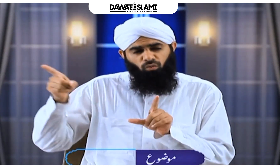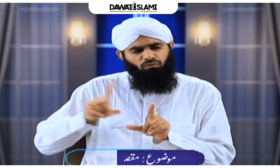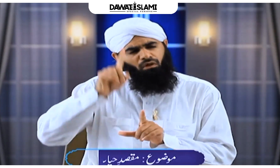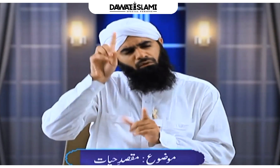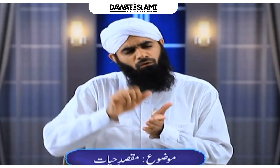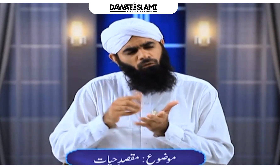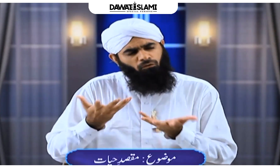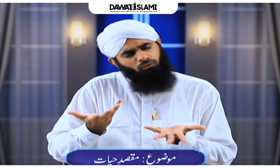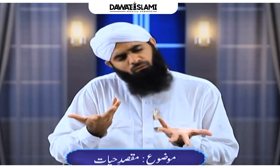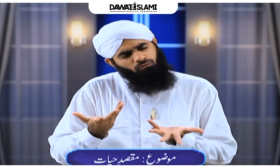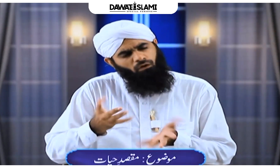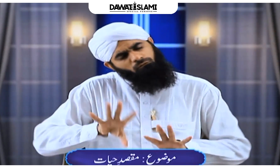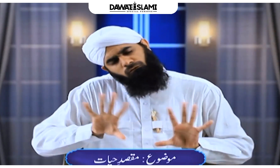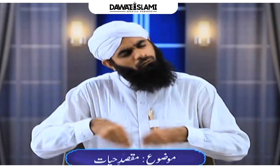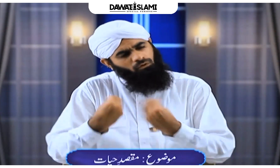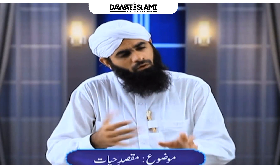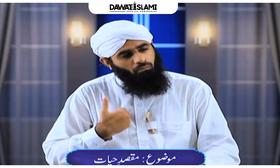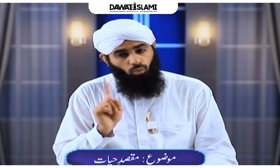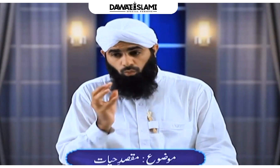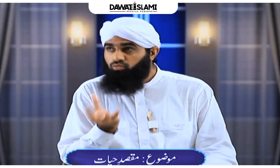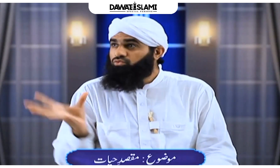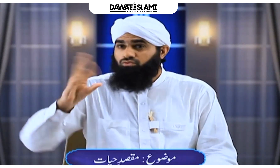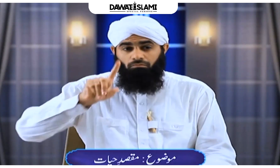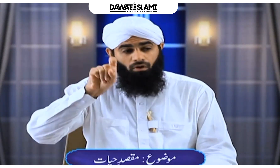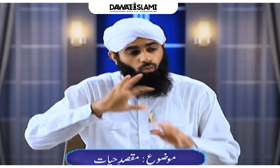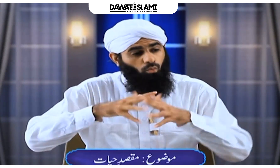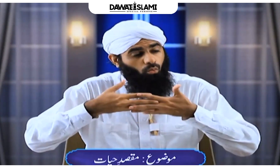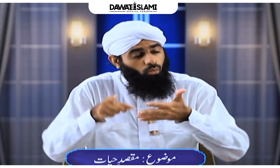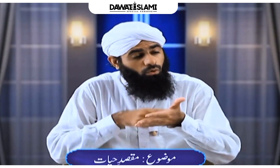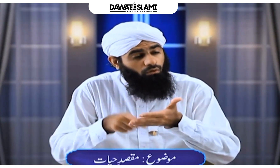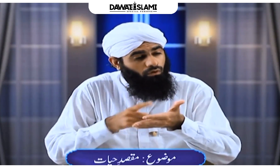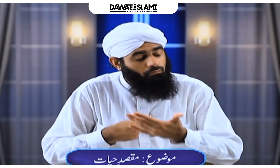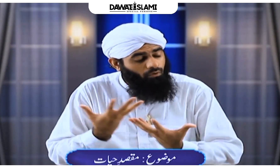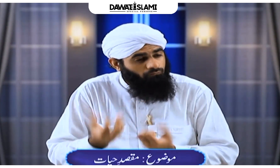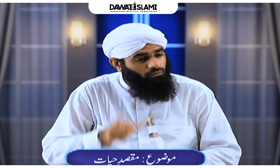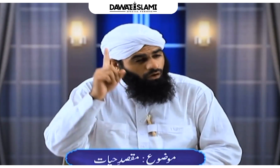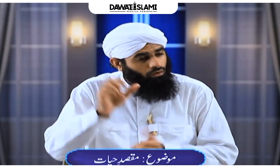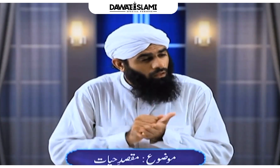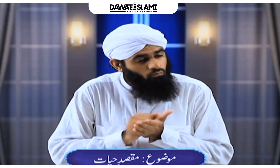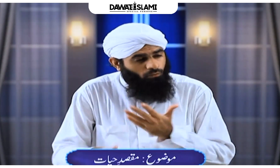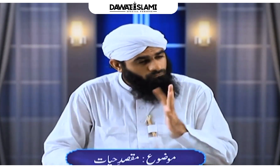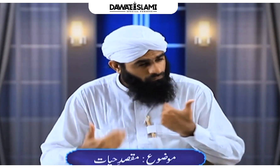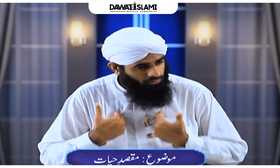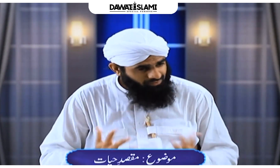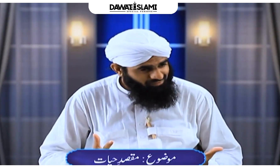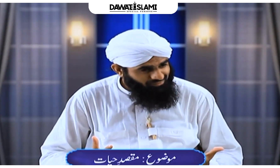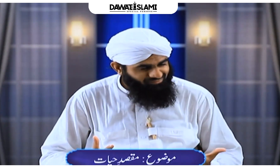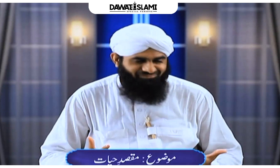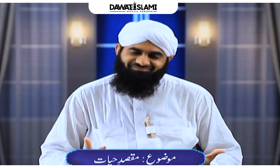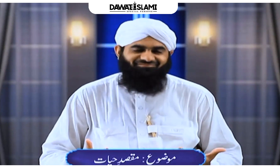گا جن میں اس نے ہر شب میں ایک قرآن کریم پڑھا ہے؟ سبحان اللہ۔ پیارے